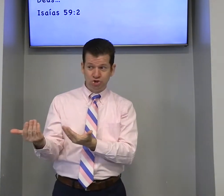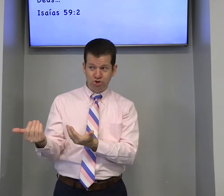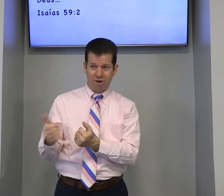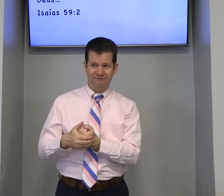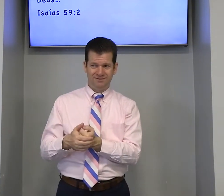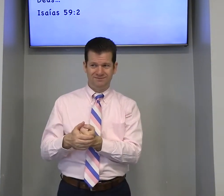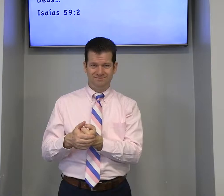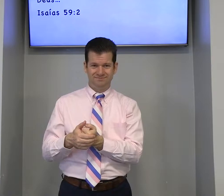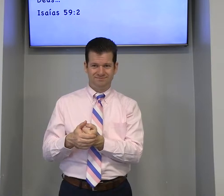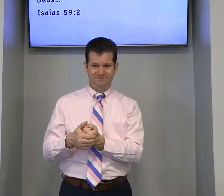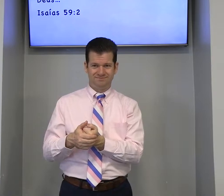Jovens,